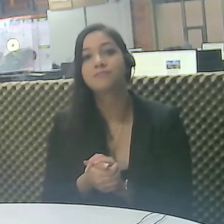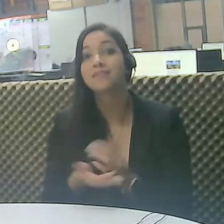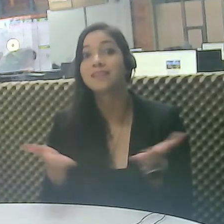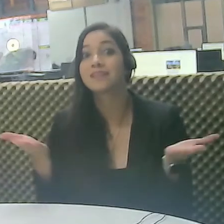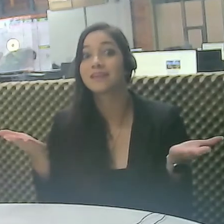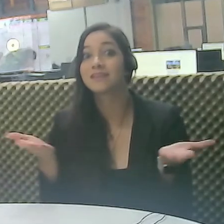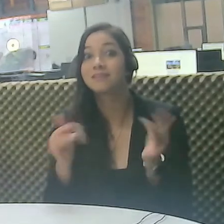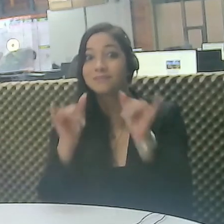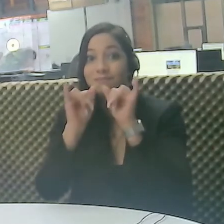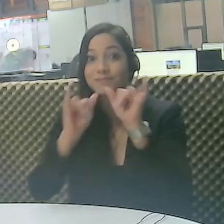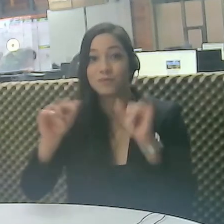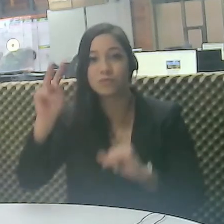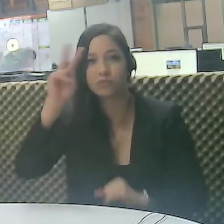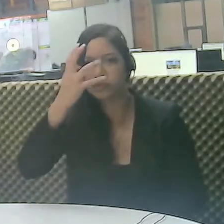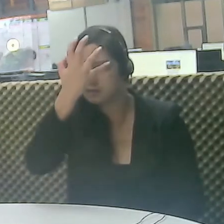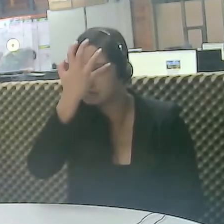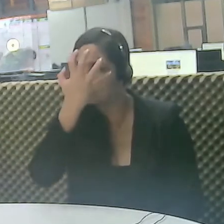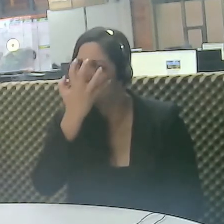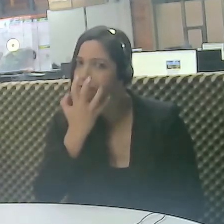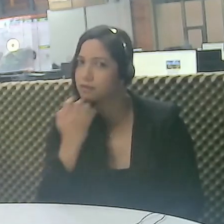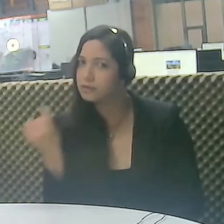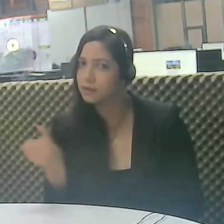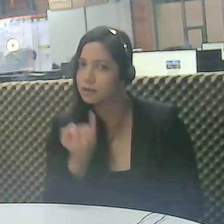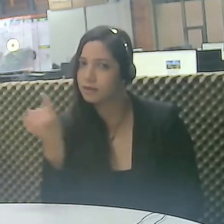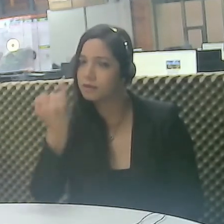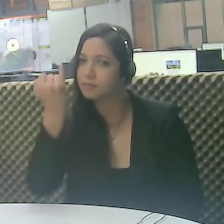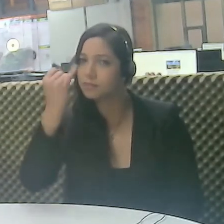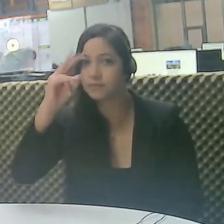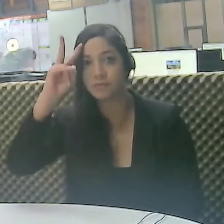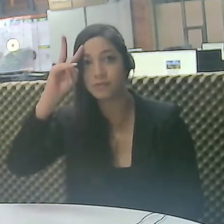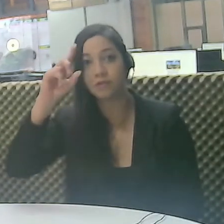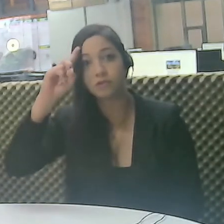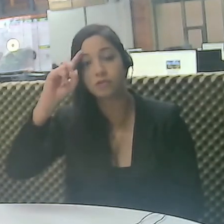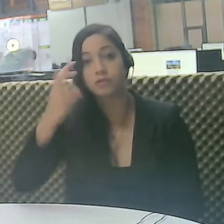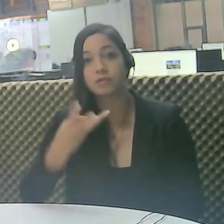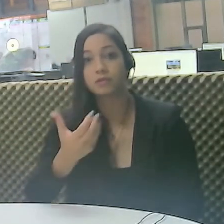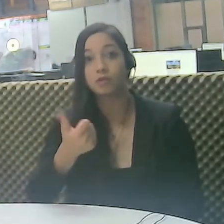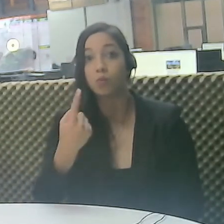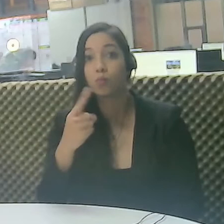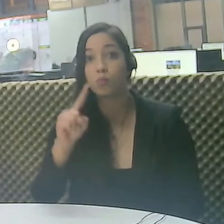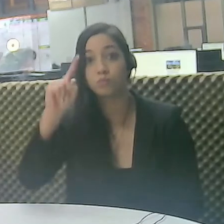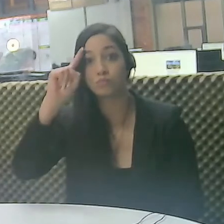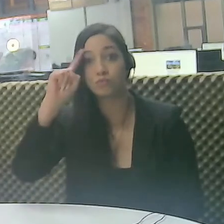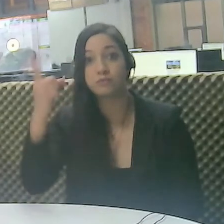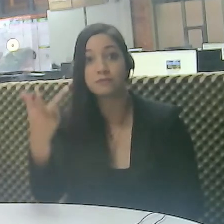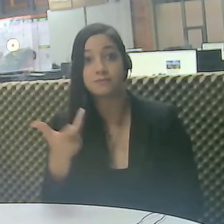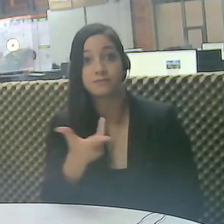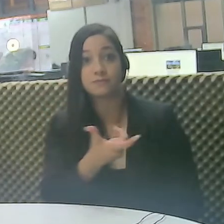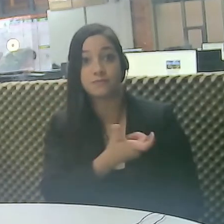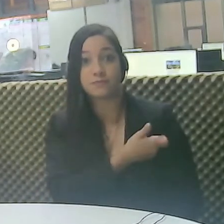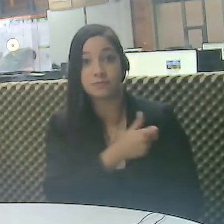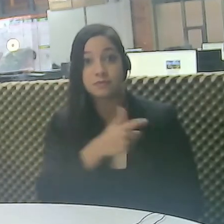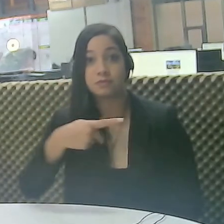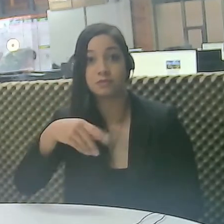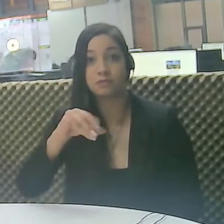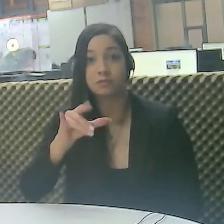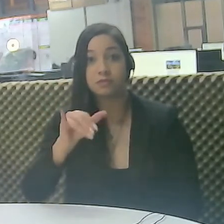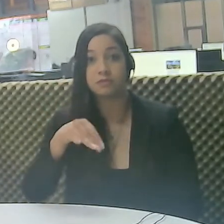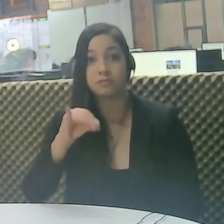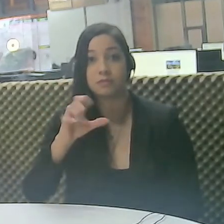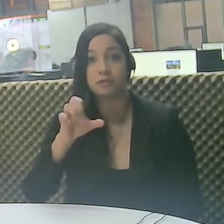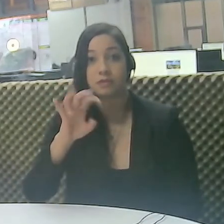Agora um lembrete muito sério. Segunda-feira, dia 31, é o último dia da campanha de vacinação contra a